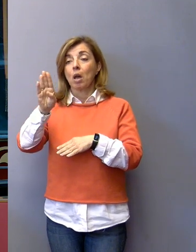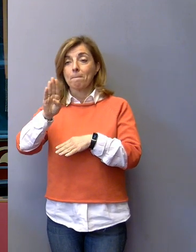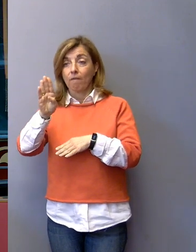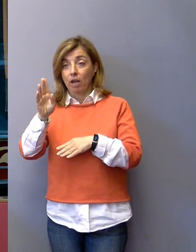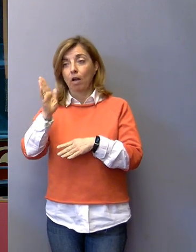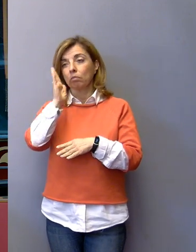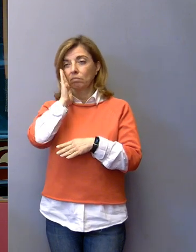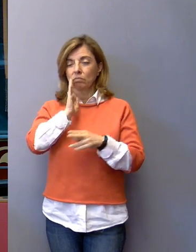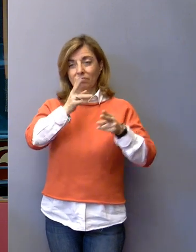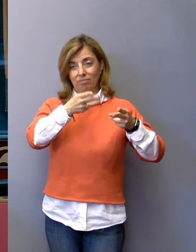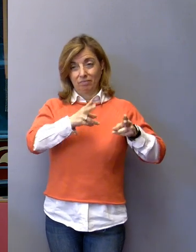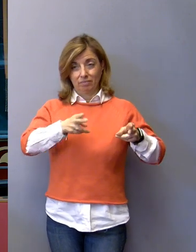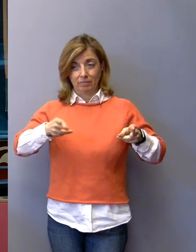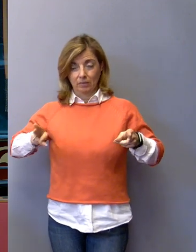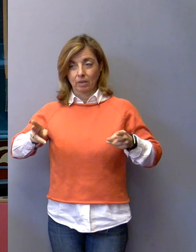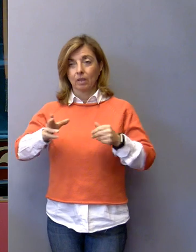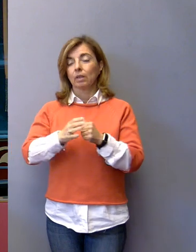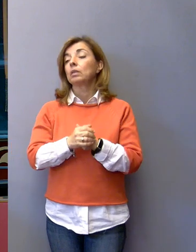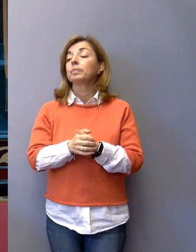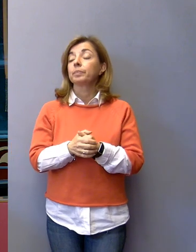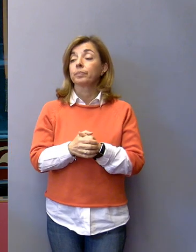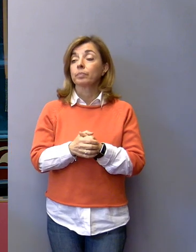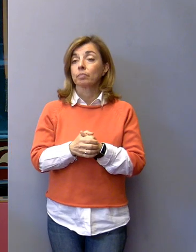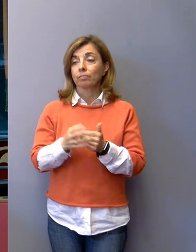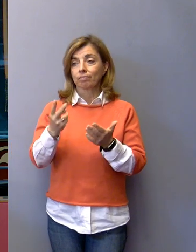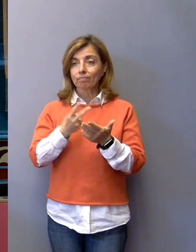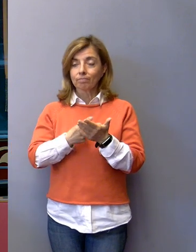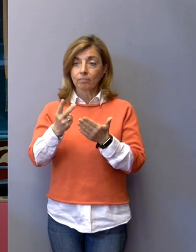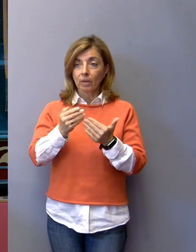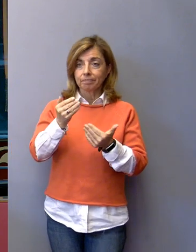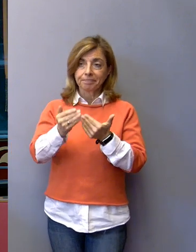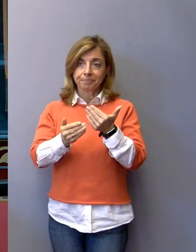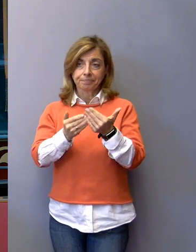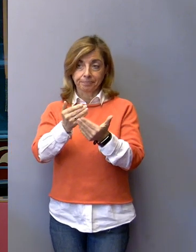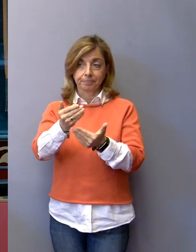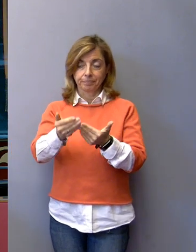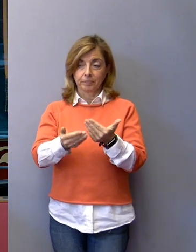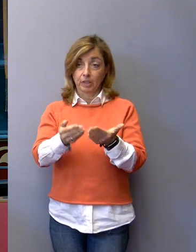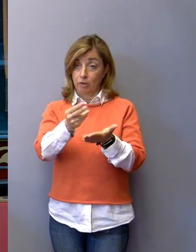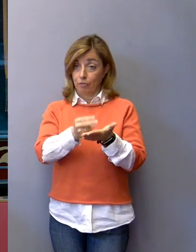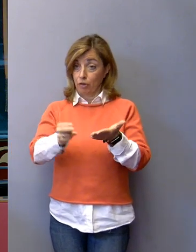i vostri posti Cerchiamo di portare a termine